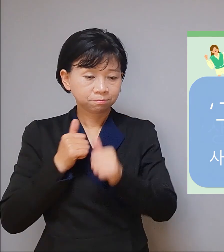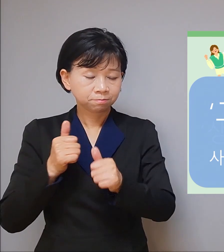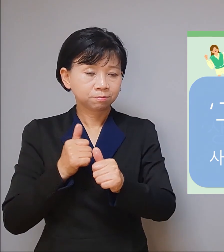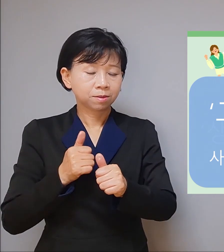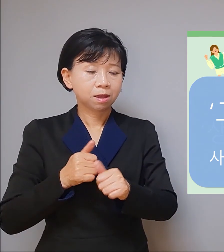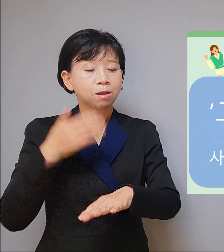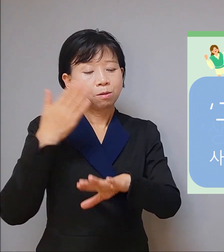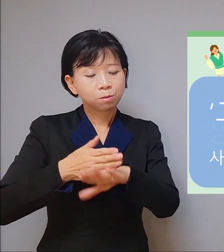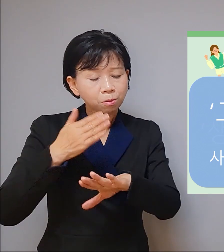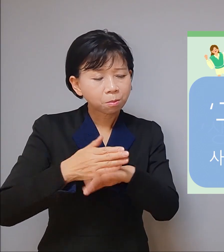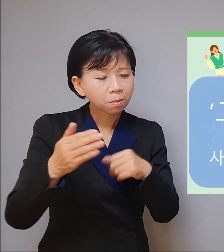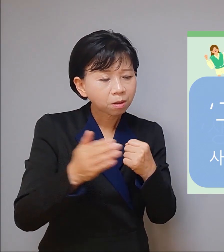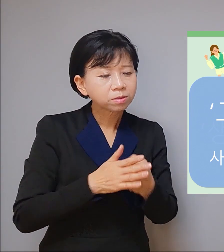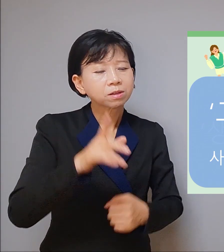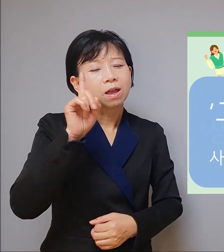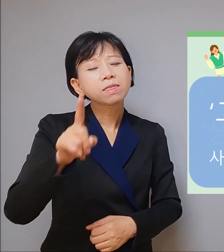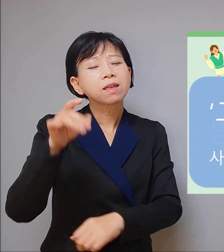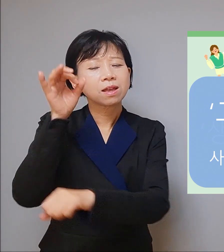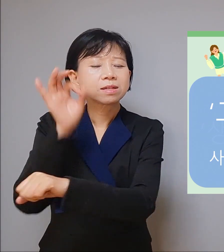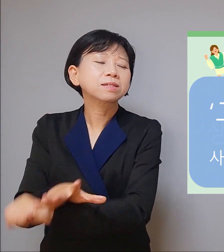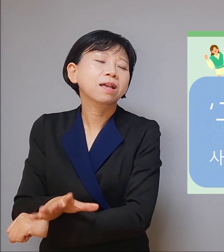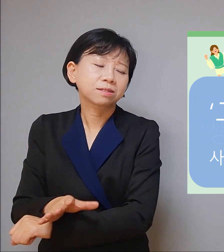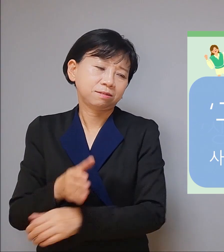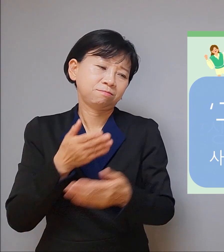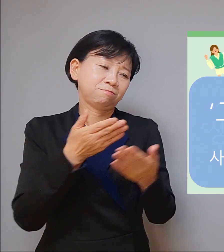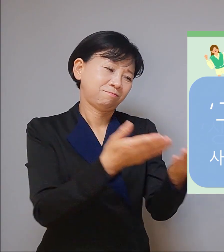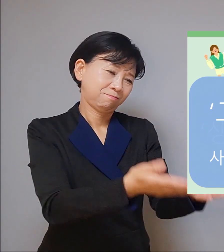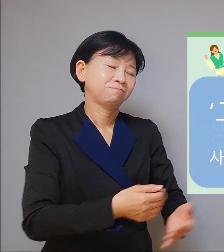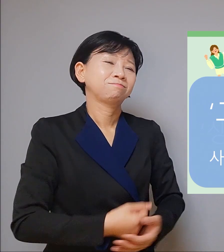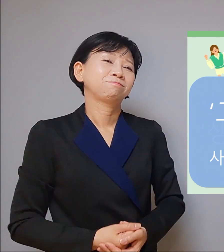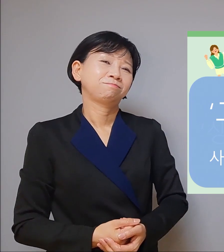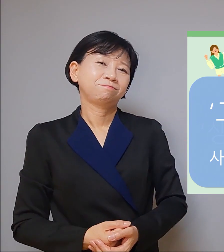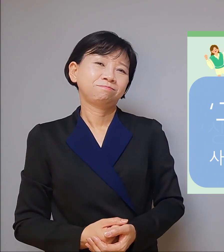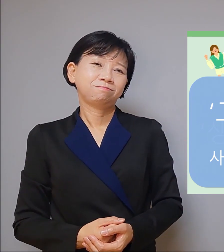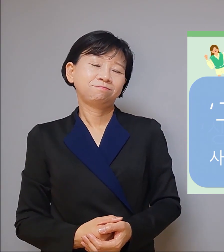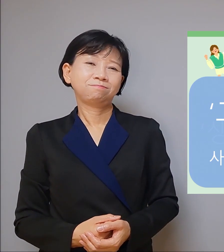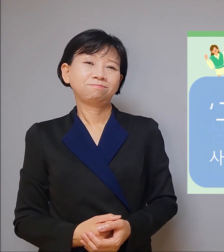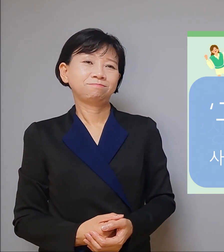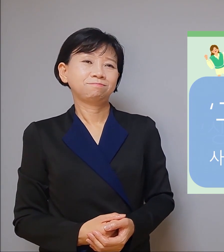보겠습니다. 고마워서 하나 샀어.